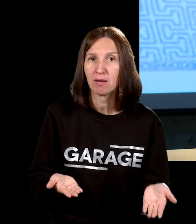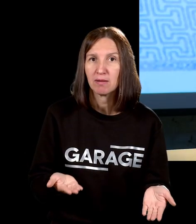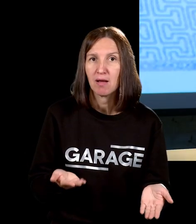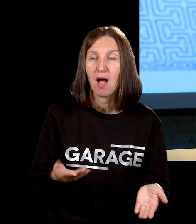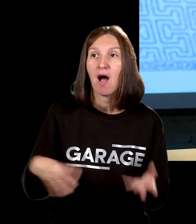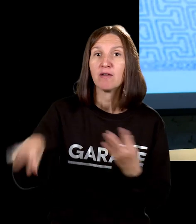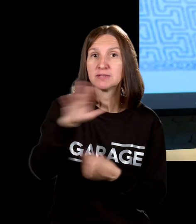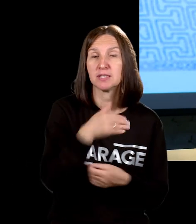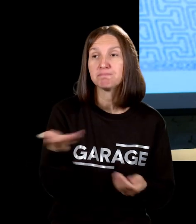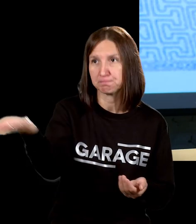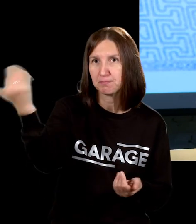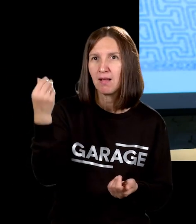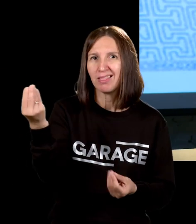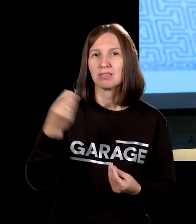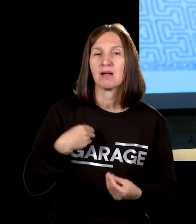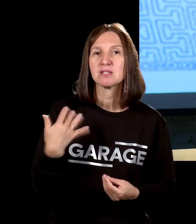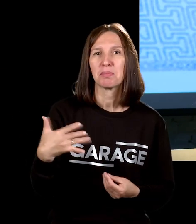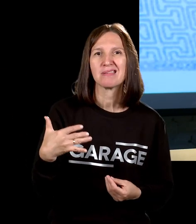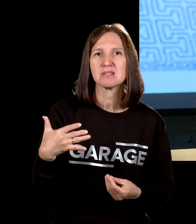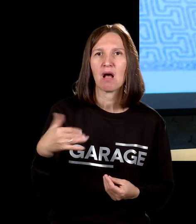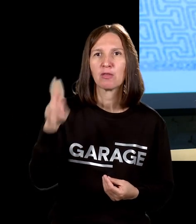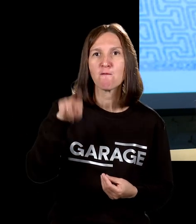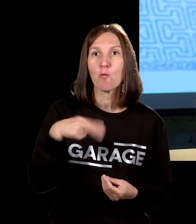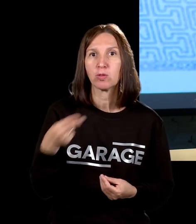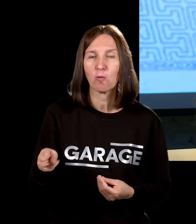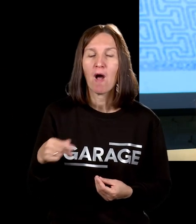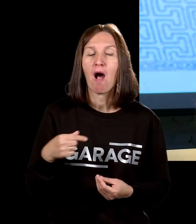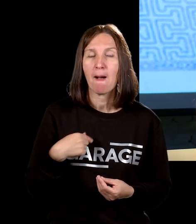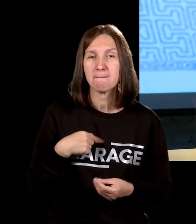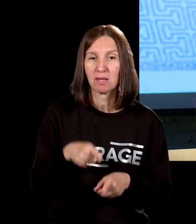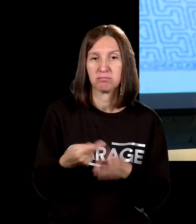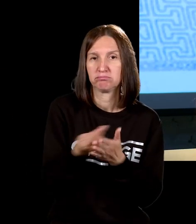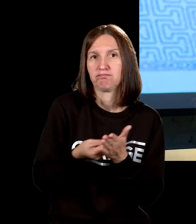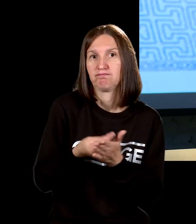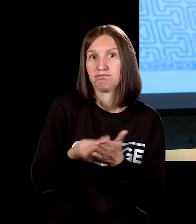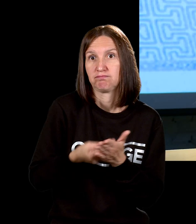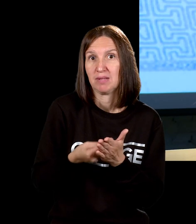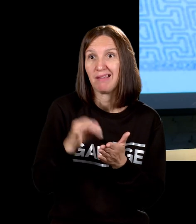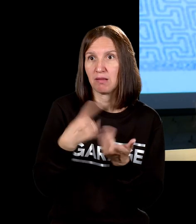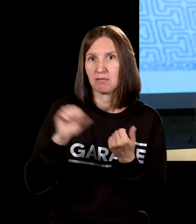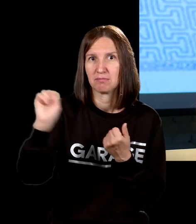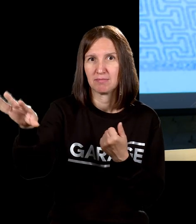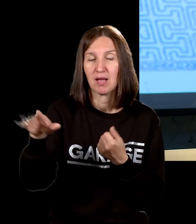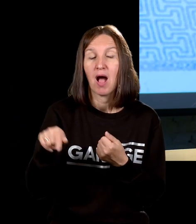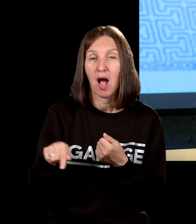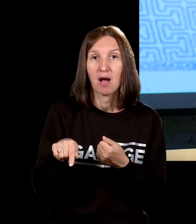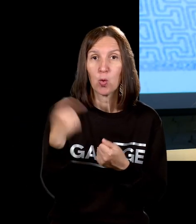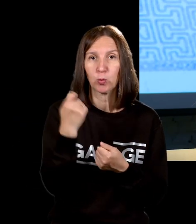то, что сколько стоит работа Чепменов, каждая испорченная таким образом купюра возрастала в цене раз в